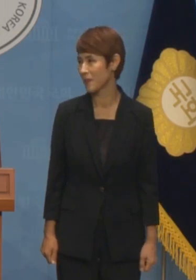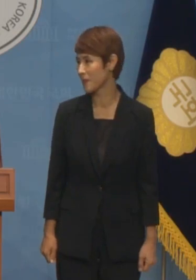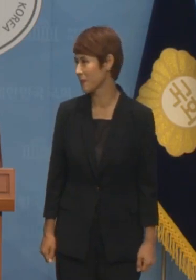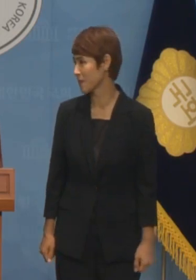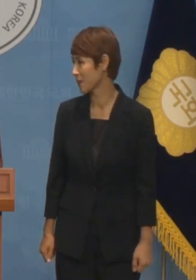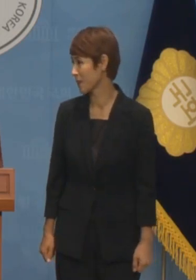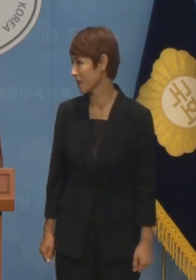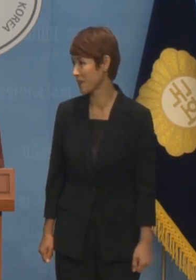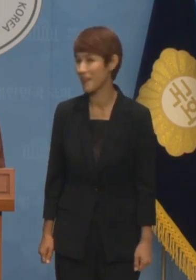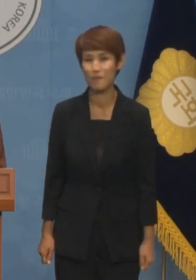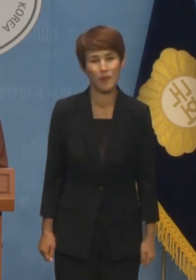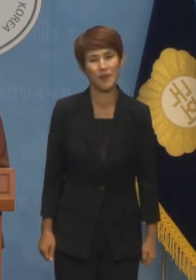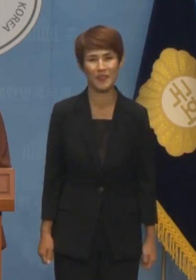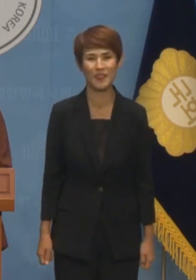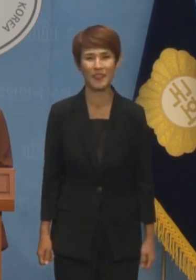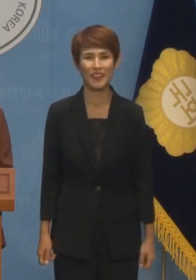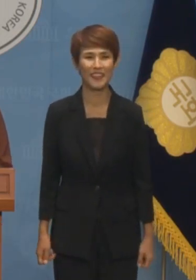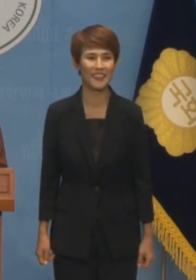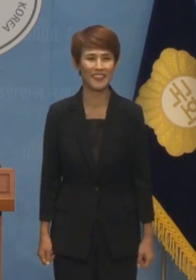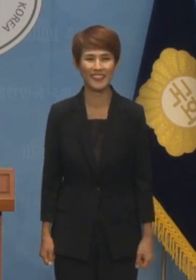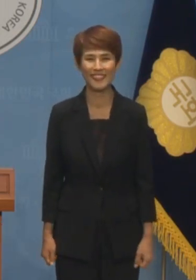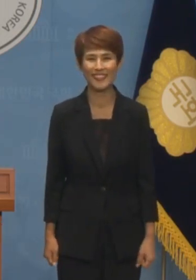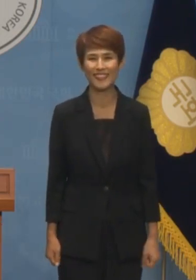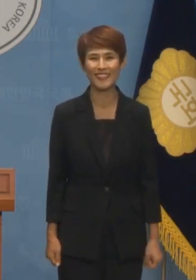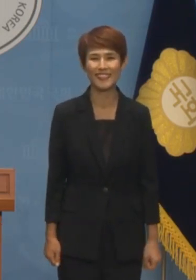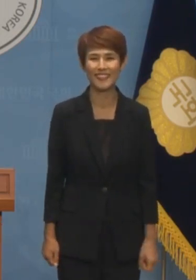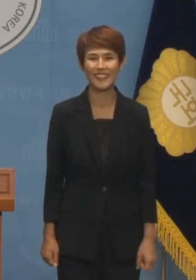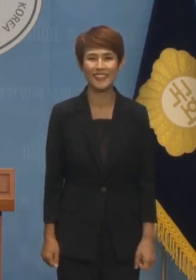좀 이따가요. 어떻게 하시는 게 좋아요?